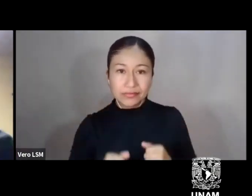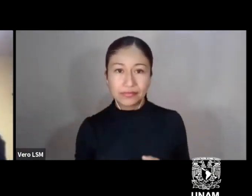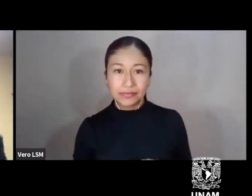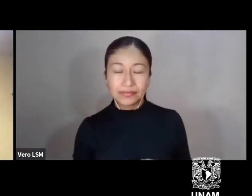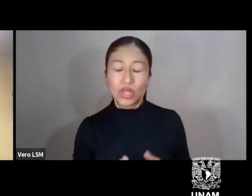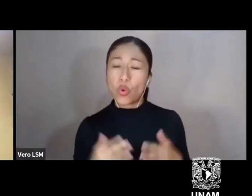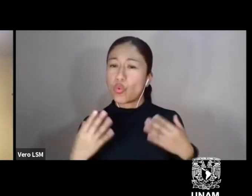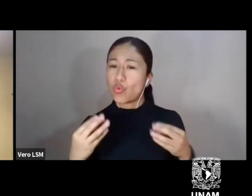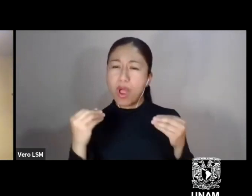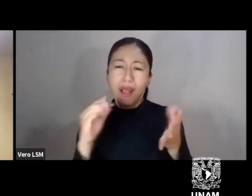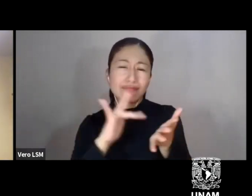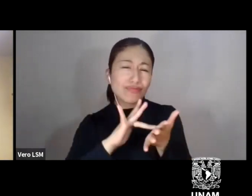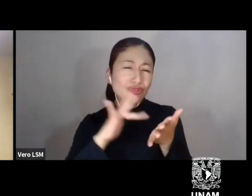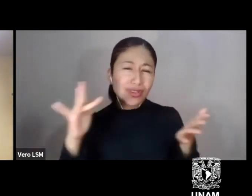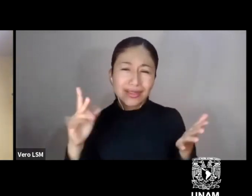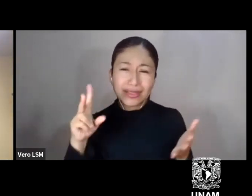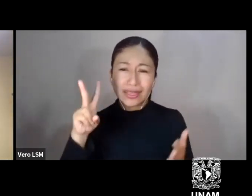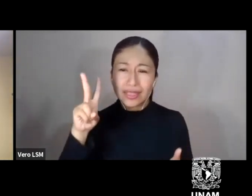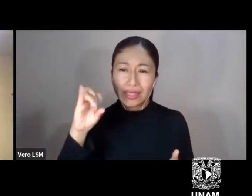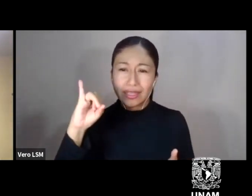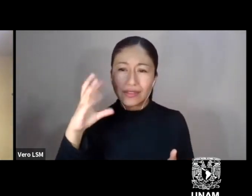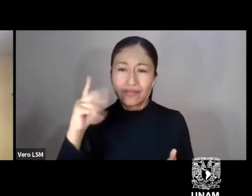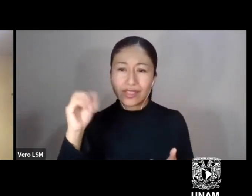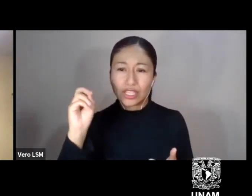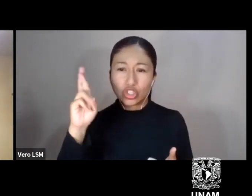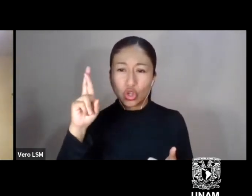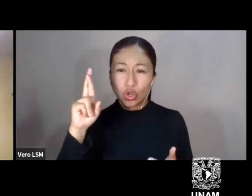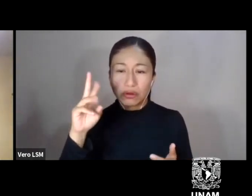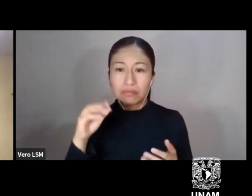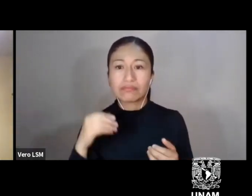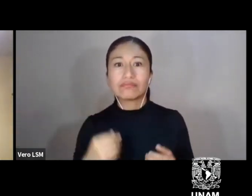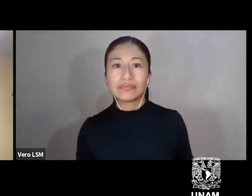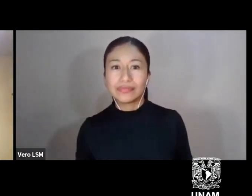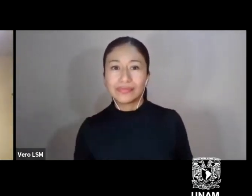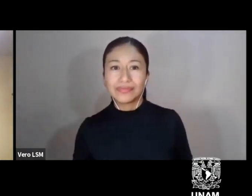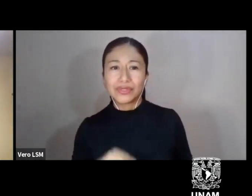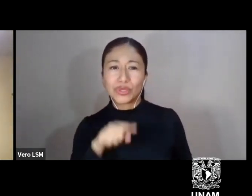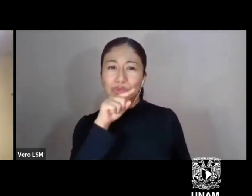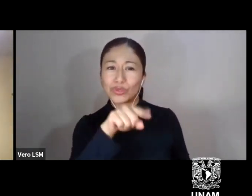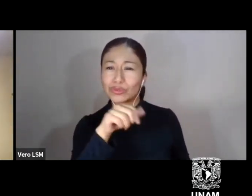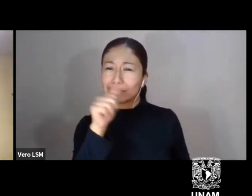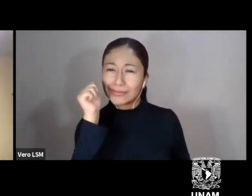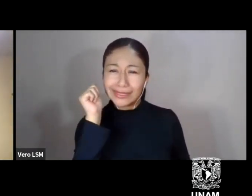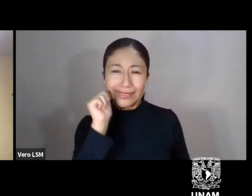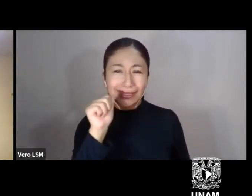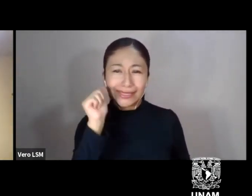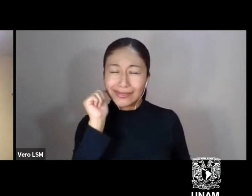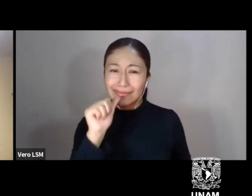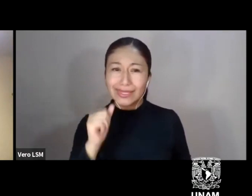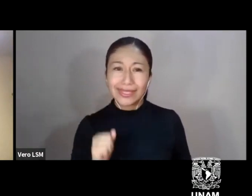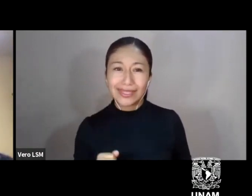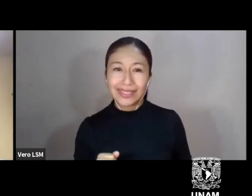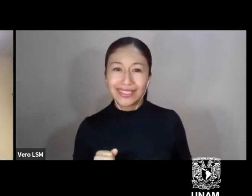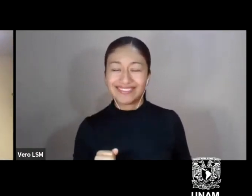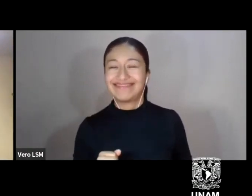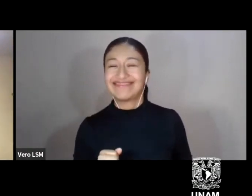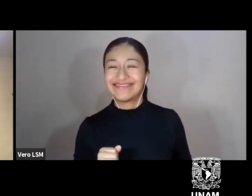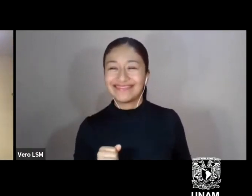Muchísimas gracias, Víctor. Tú siempre en tus pláticas, en tus charlas, siempre tan ameno,